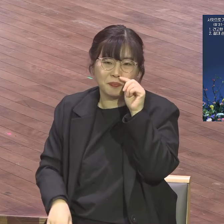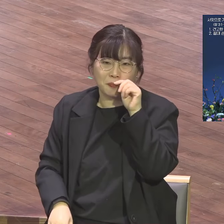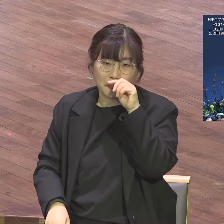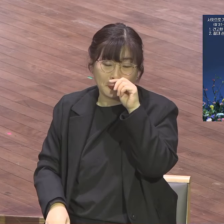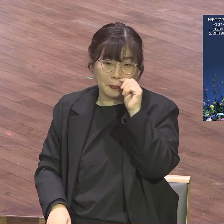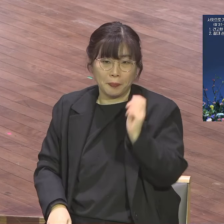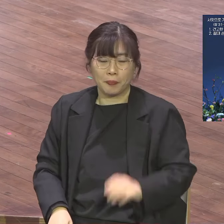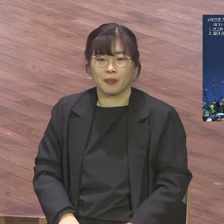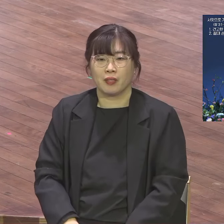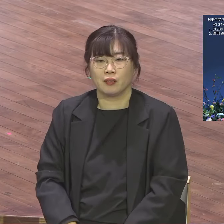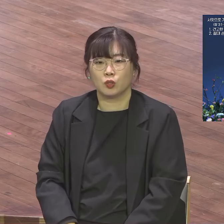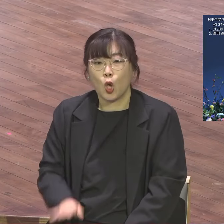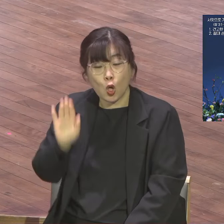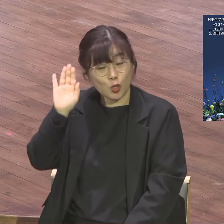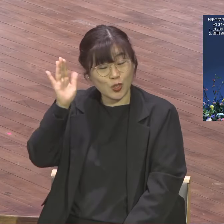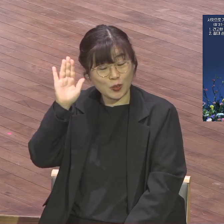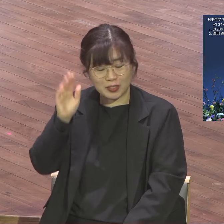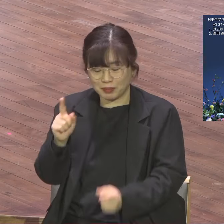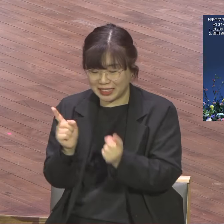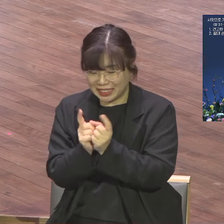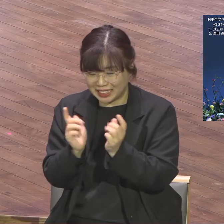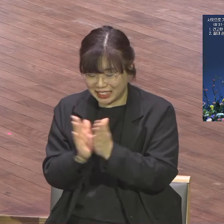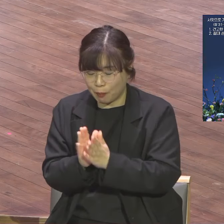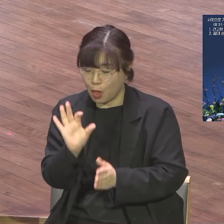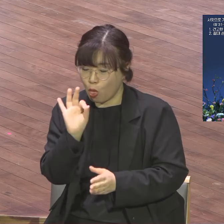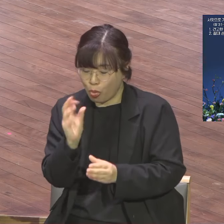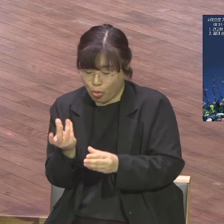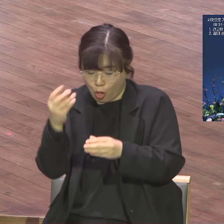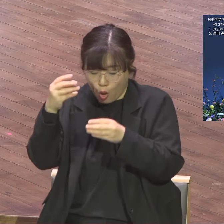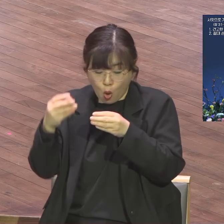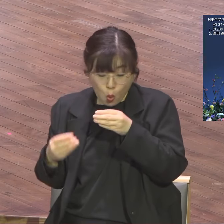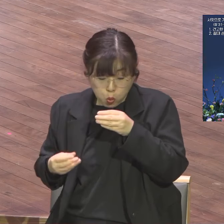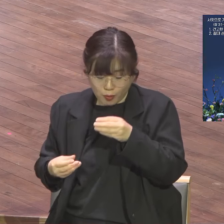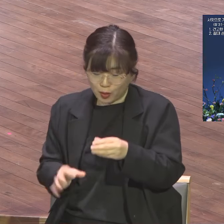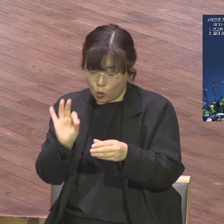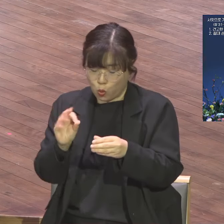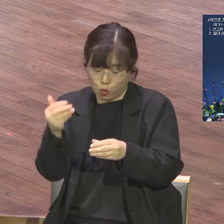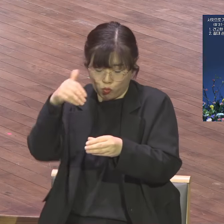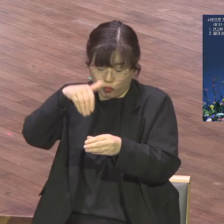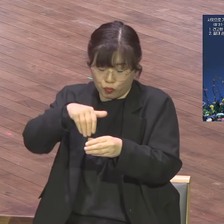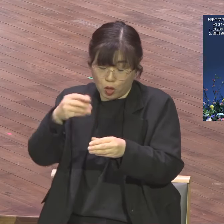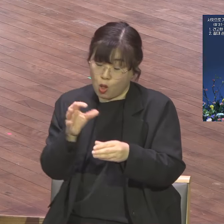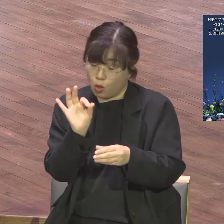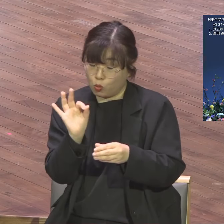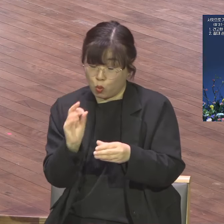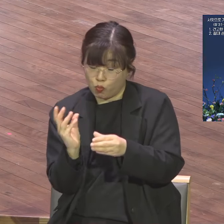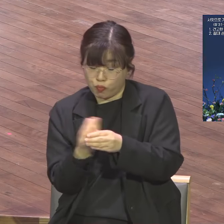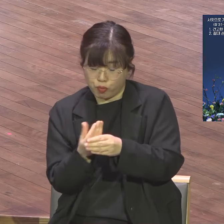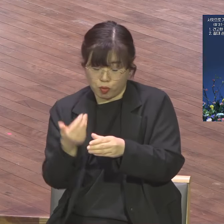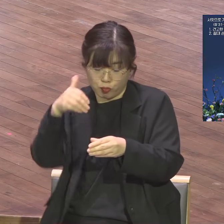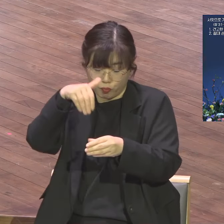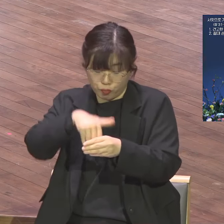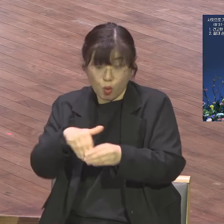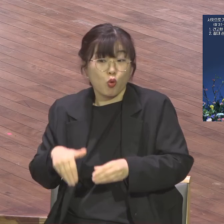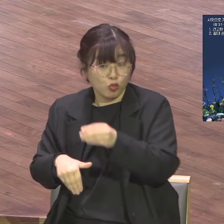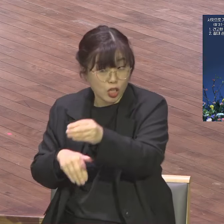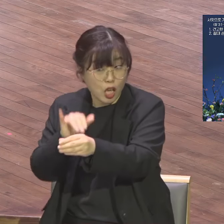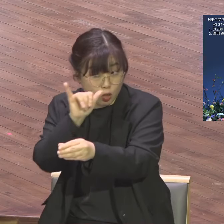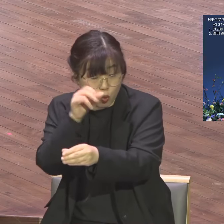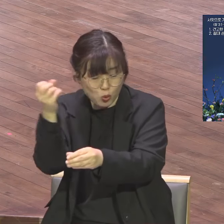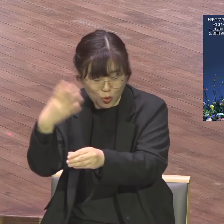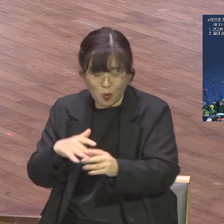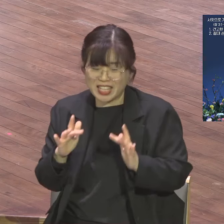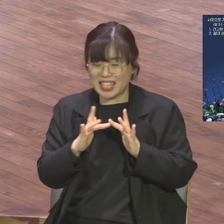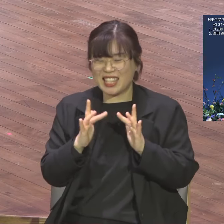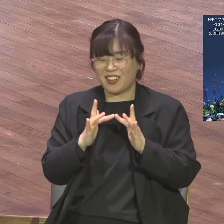하는데 하나님 앞에 하잖아요. 우리는 지금 거두는 게 없어요. 하나님 앞에 영적 최고 수준이에요. 이 돈이 다거든요. 사람들